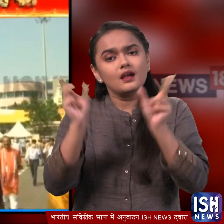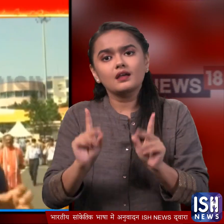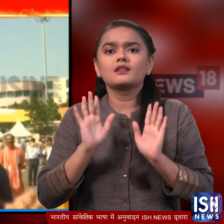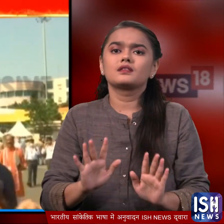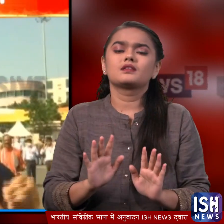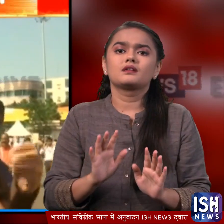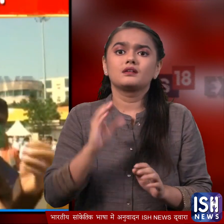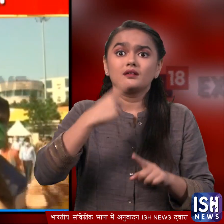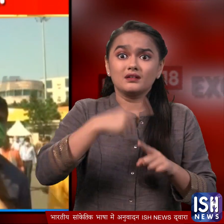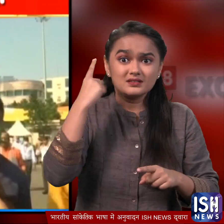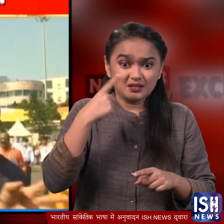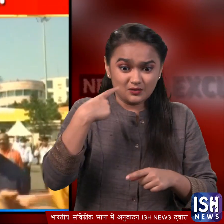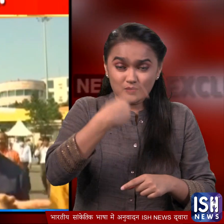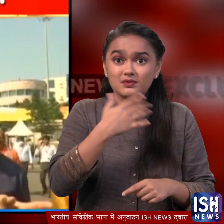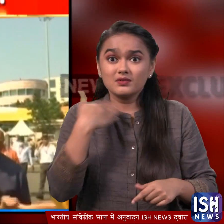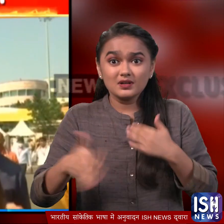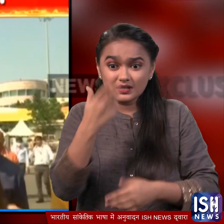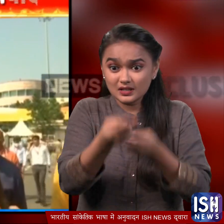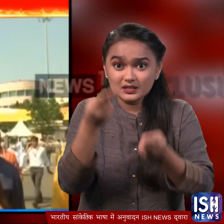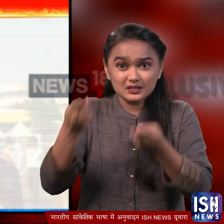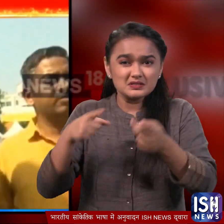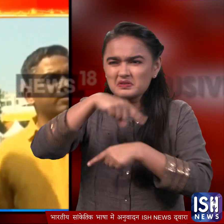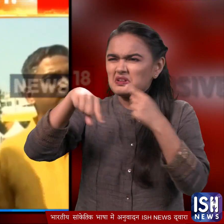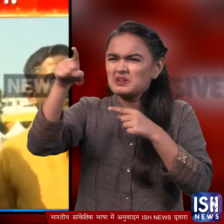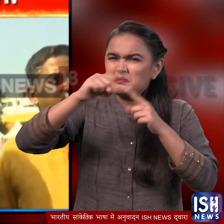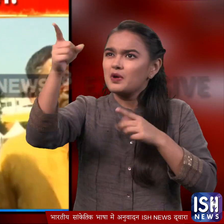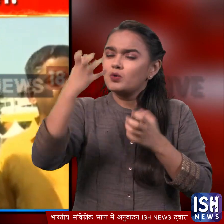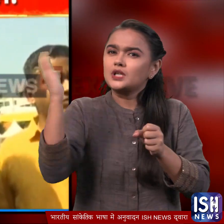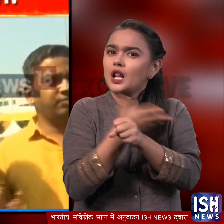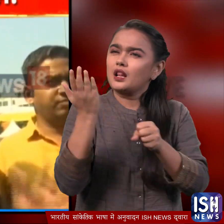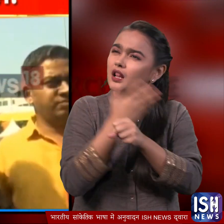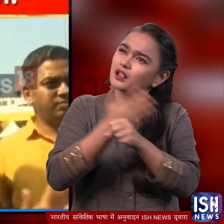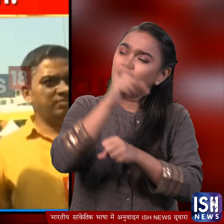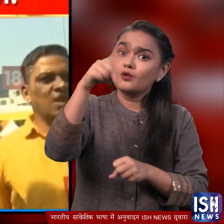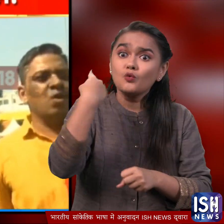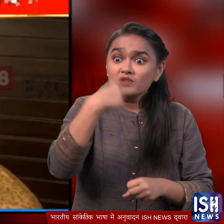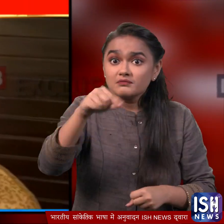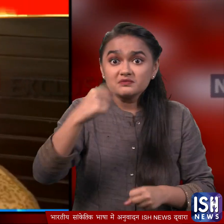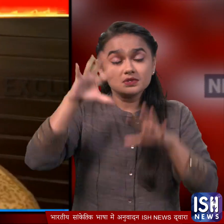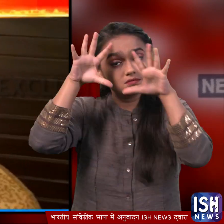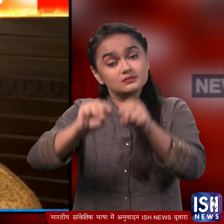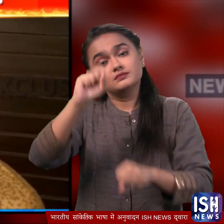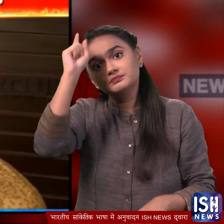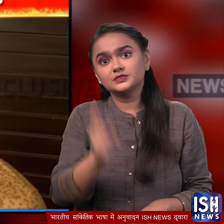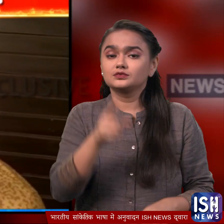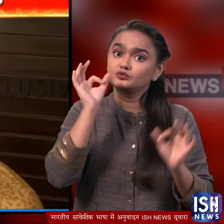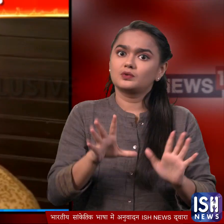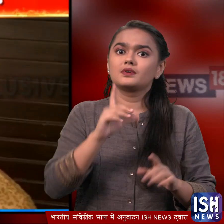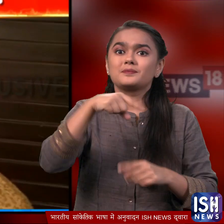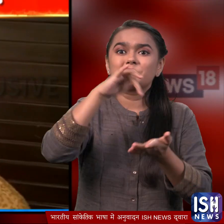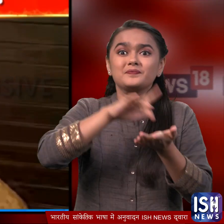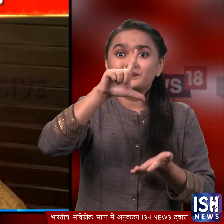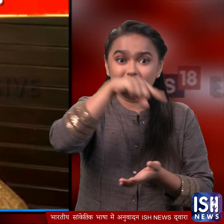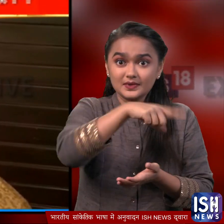लोग हैं, लाशों पर राजनीति करने वाले लोग हैं, विपक्ष के लोग, जो लोग भी इसमें दोषी होंगे बख्शा कोई नहीं जाएगा। लखीमपुर खीरी मामले में केंद्रीय